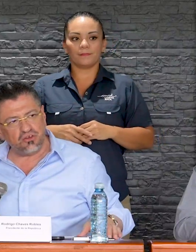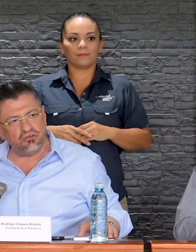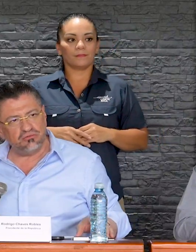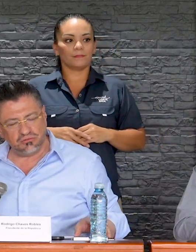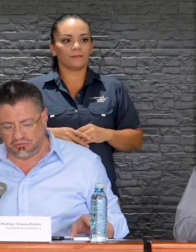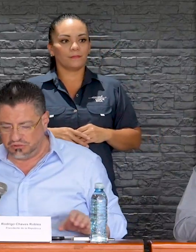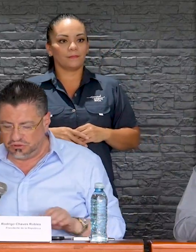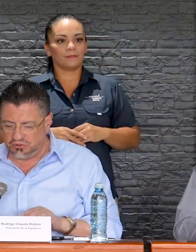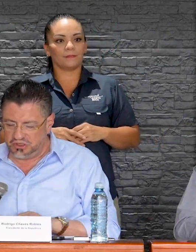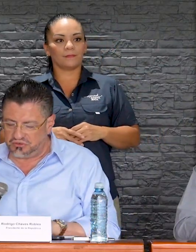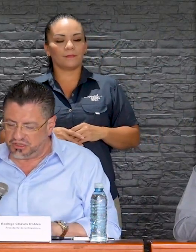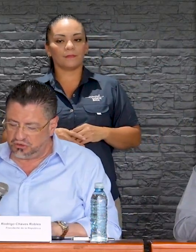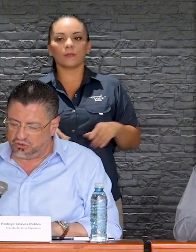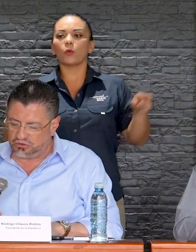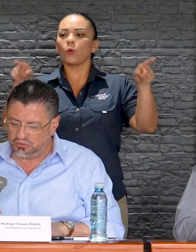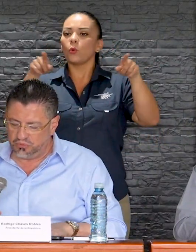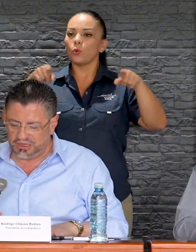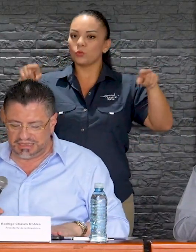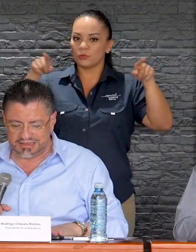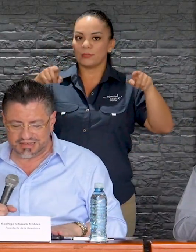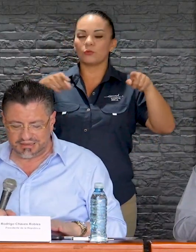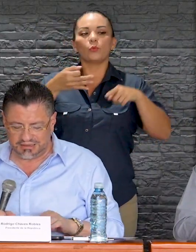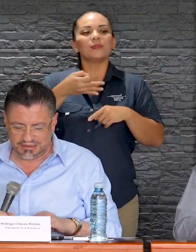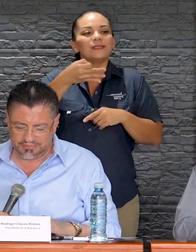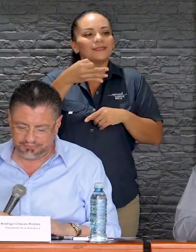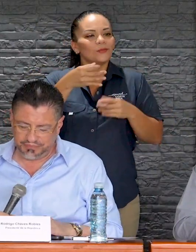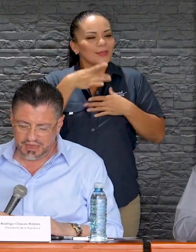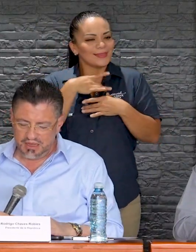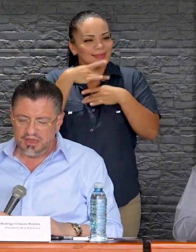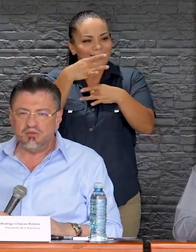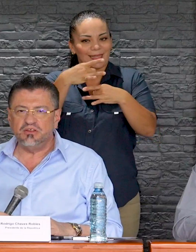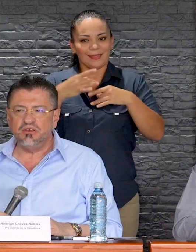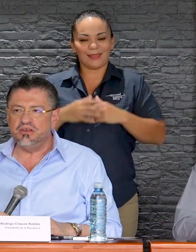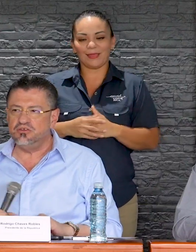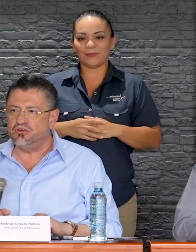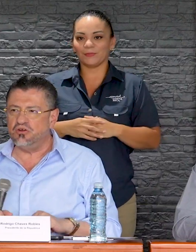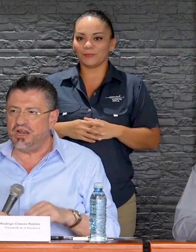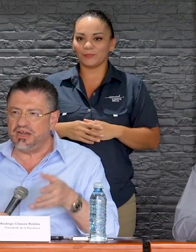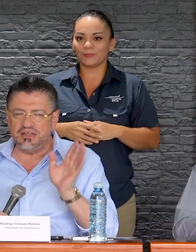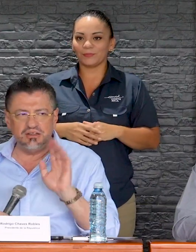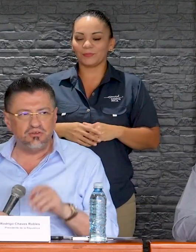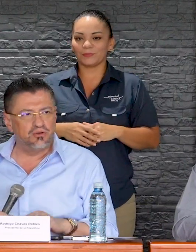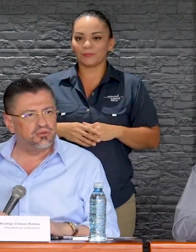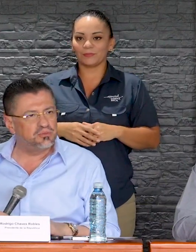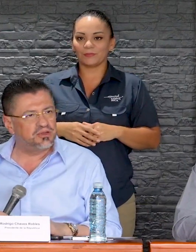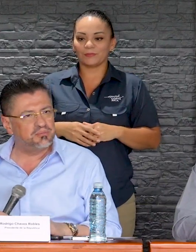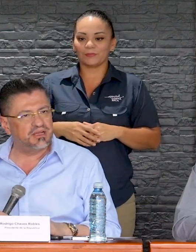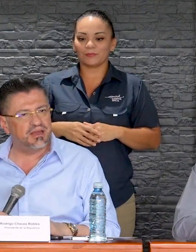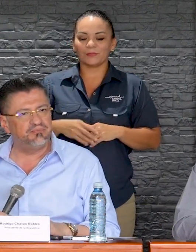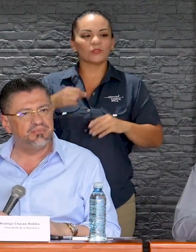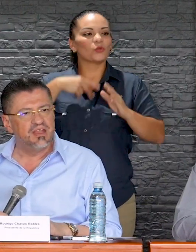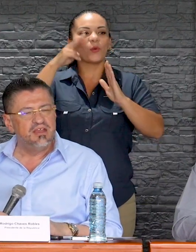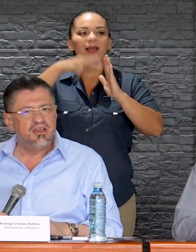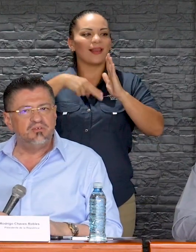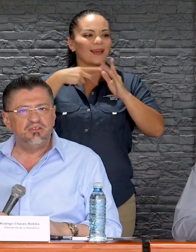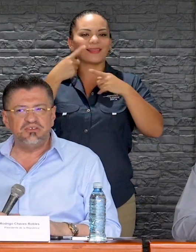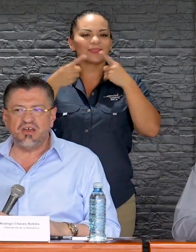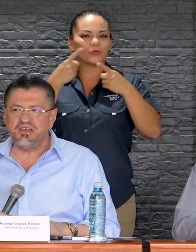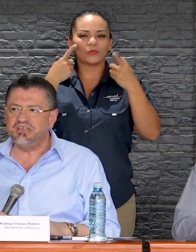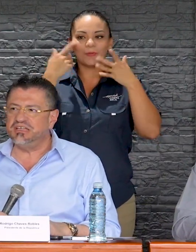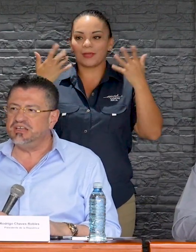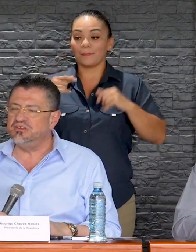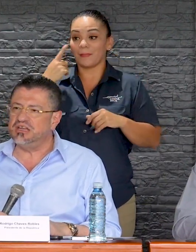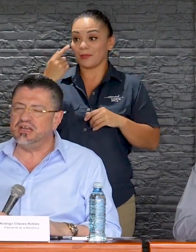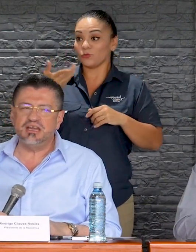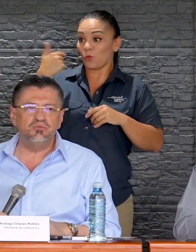Vea, ustedes son un distrito muy interesante. Cuando, y yo no voy a leer del discurso, porque ¿para qué? Cuando yo